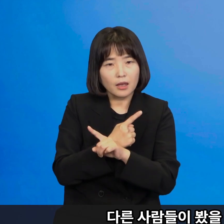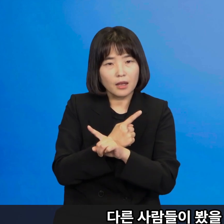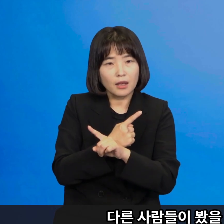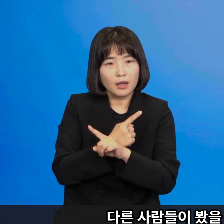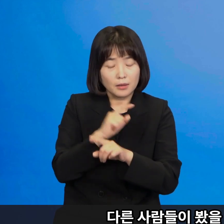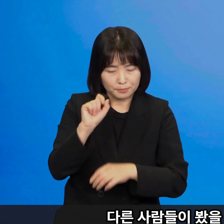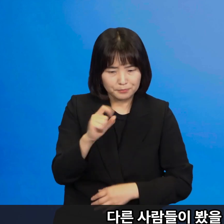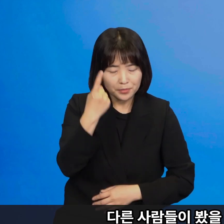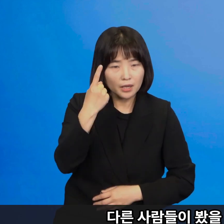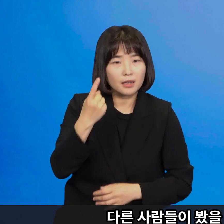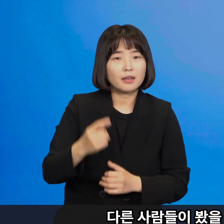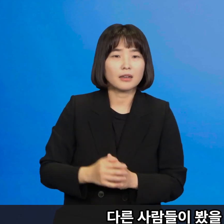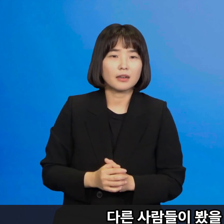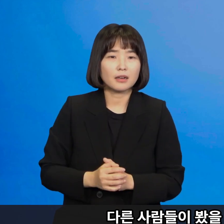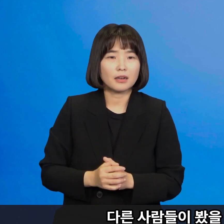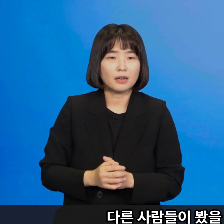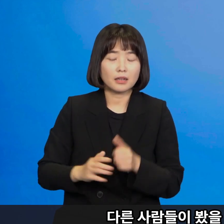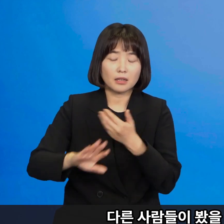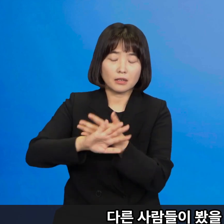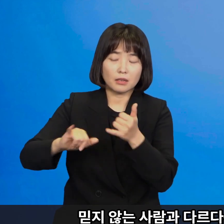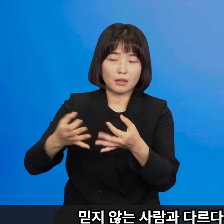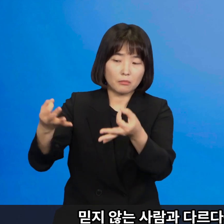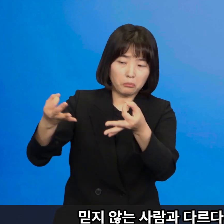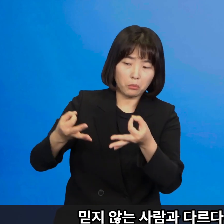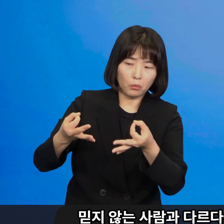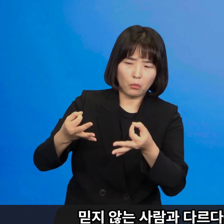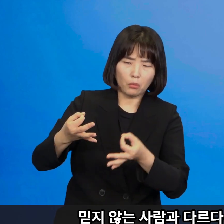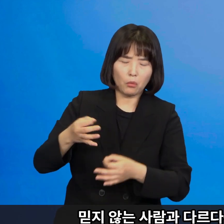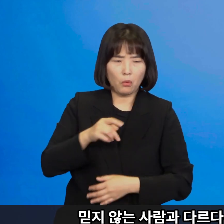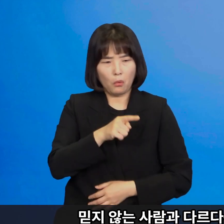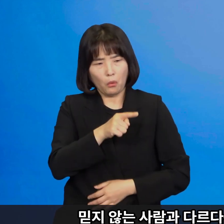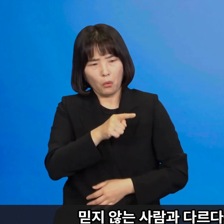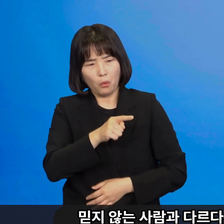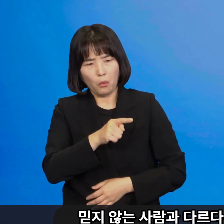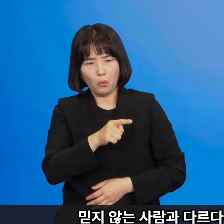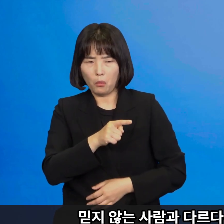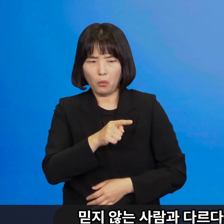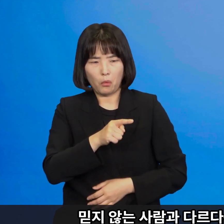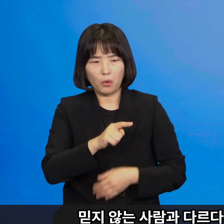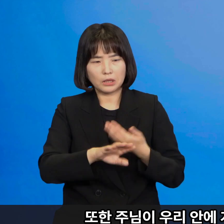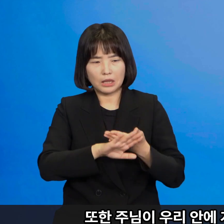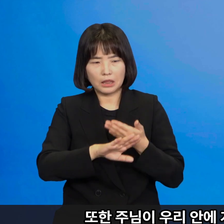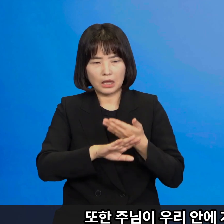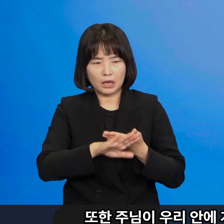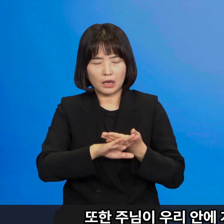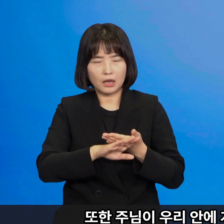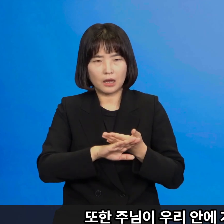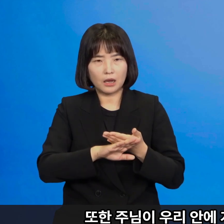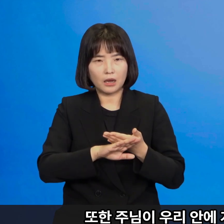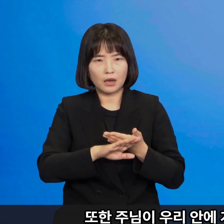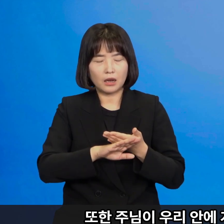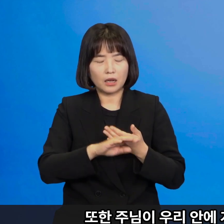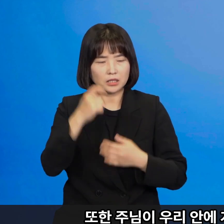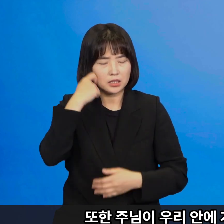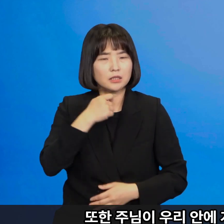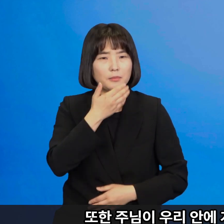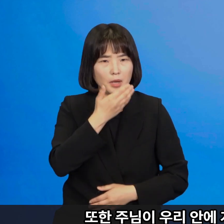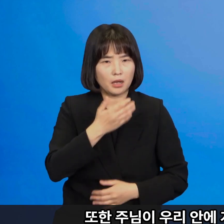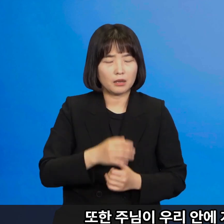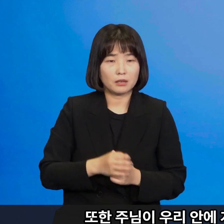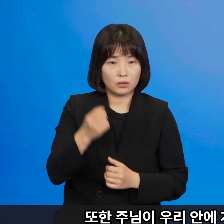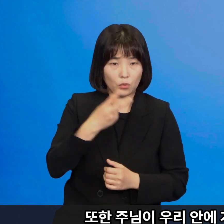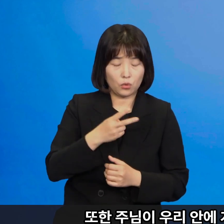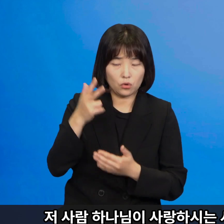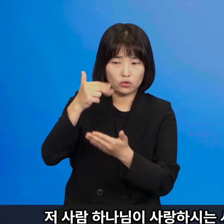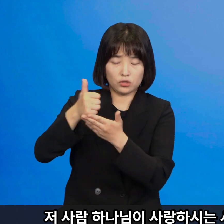다른 사람들이 봤을 때에 이 사람이 다르다, 믿지 않는 사람과 다르다는 것을 느끼게 되는 거예요. 또한 주님이 우리 안에 계시면 어떤